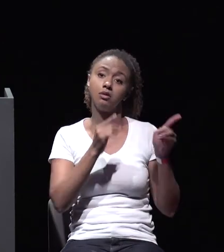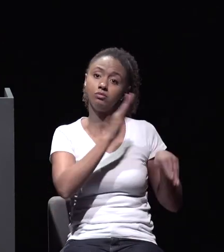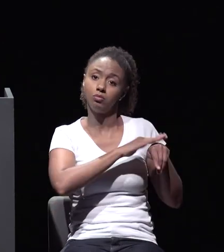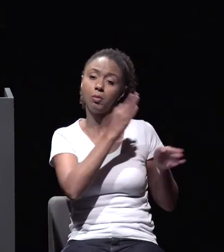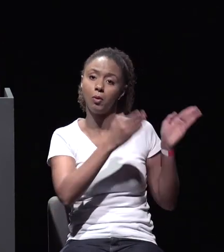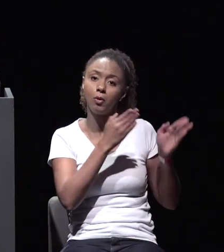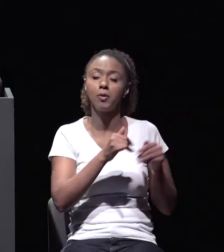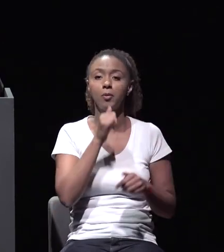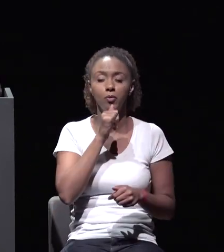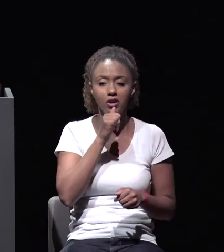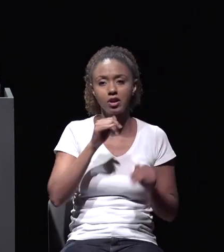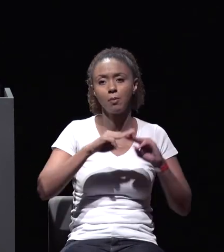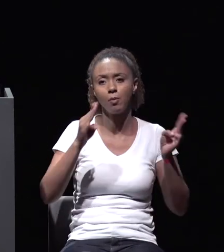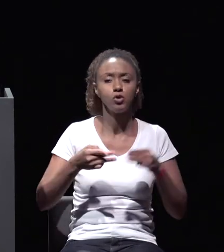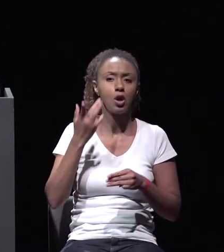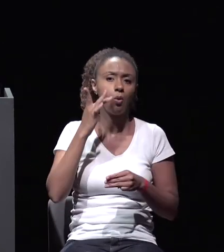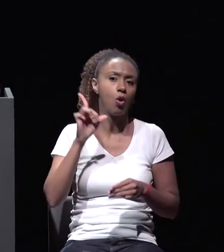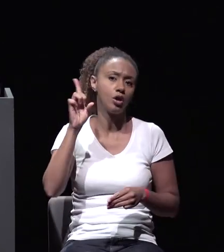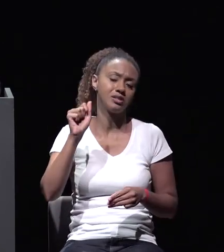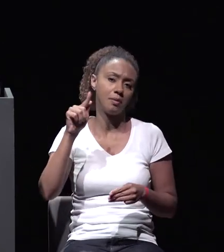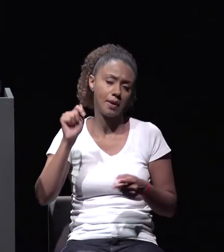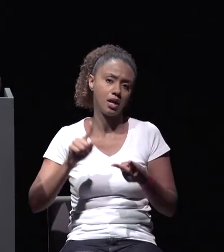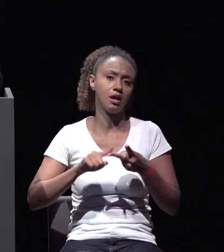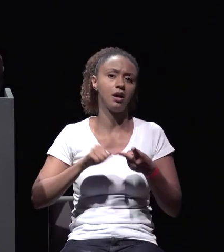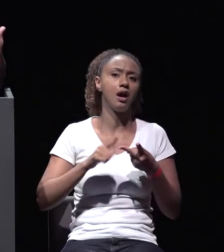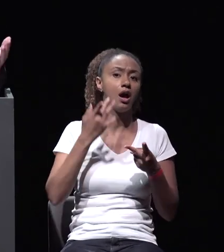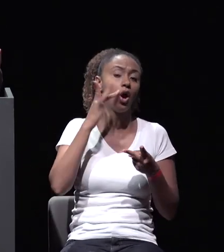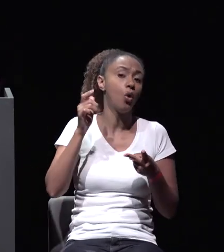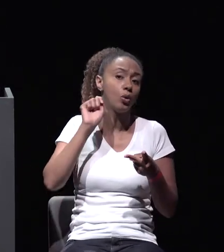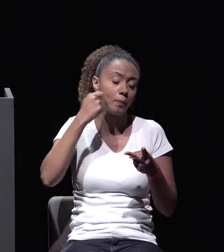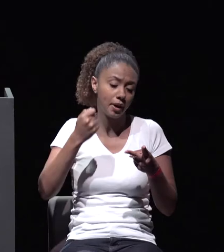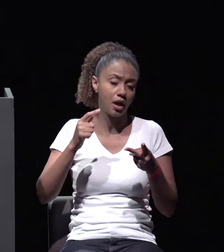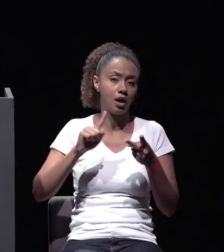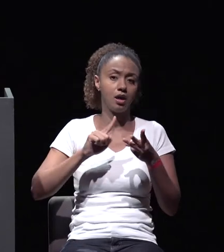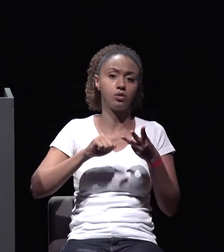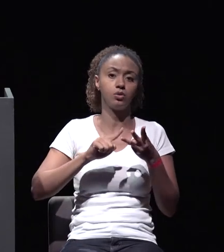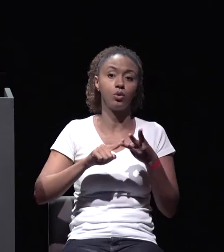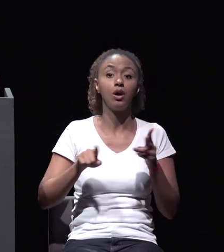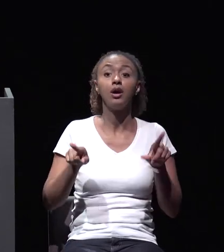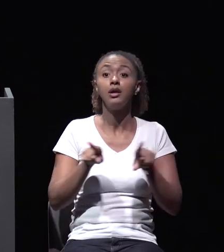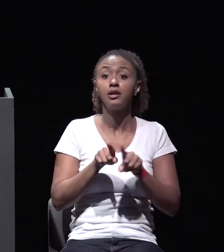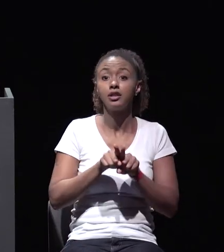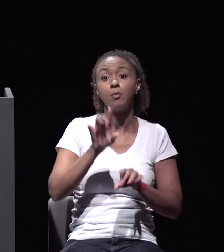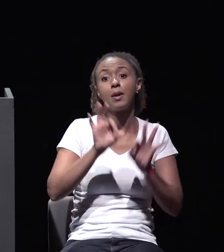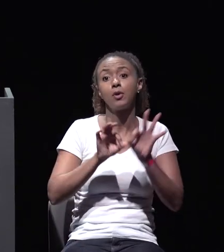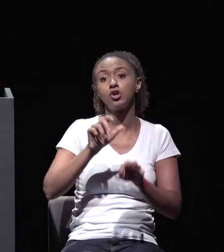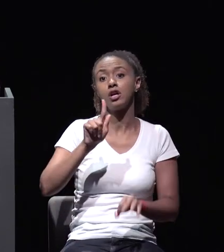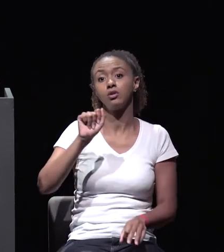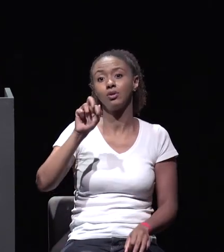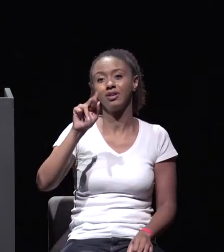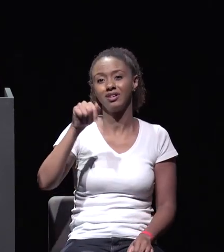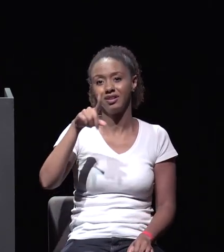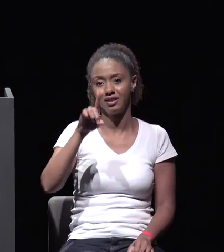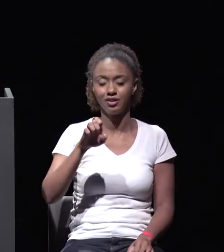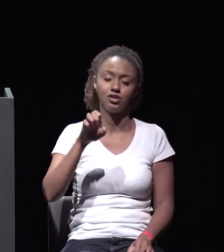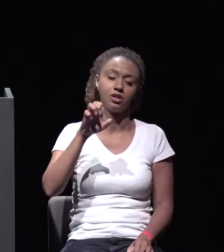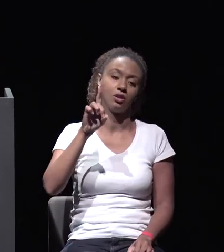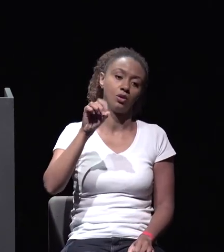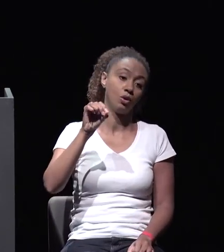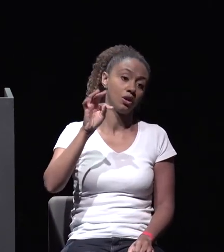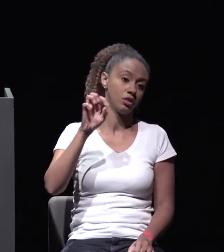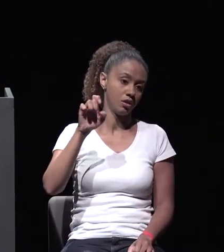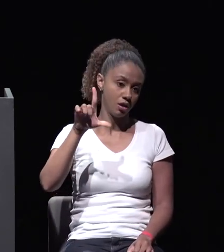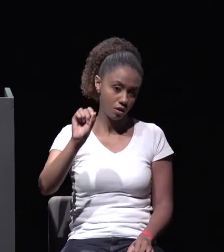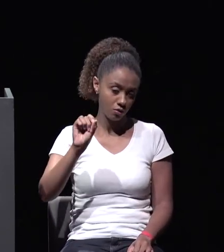do museu do ouro de sabará museu da inconfidência em ouro preto né e o projeto do grande hotel que é um projeto depois de enfim ser